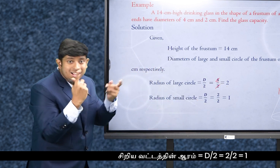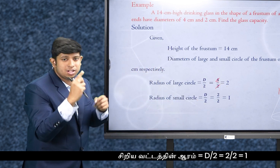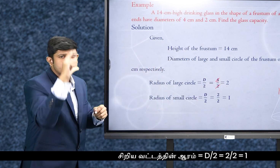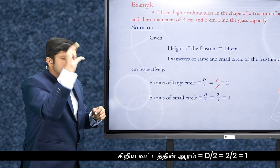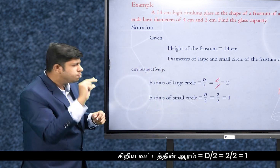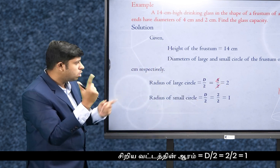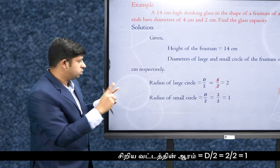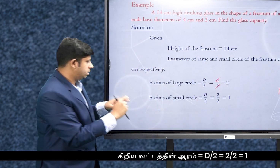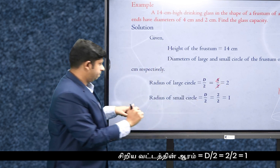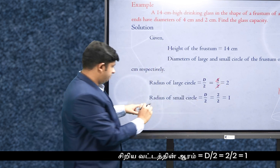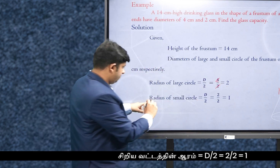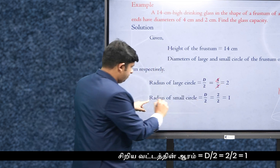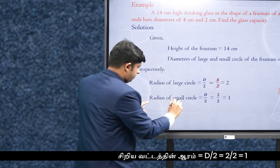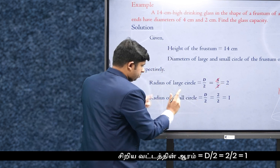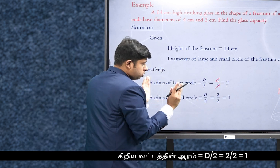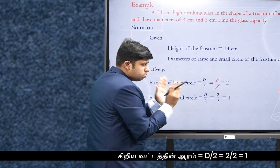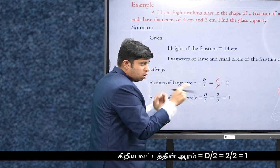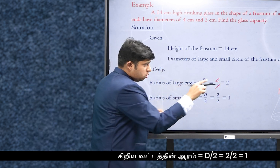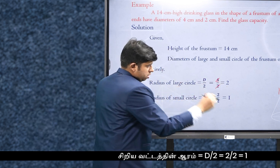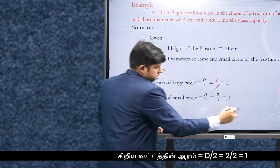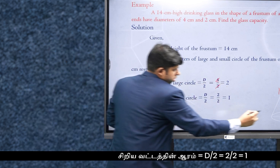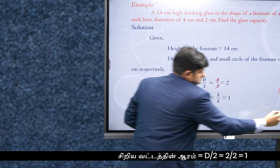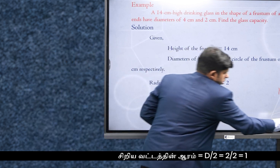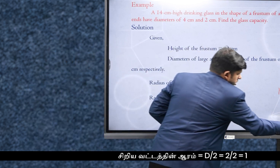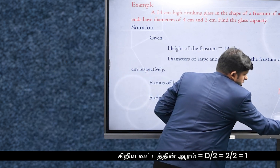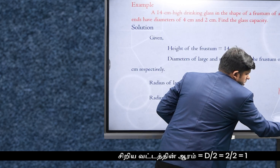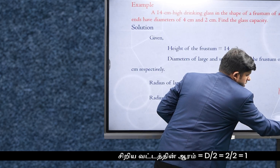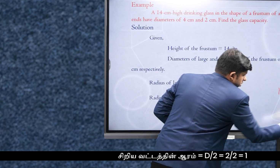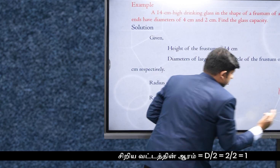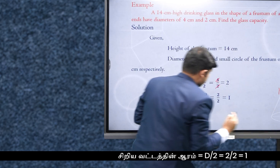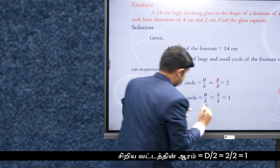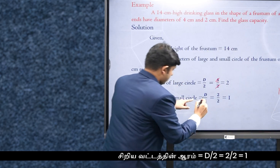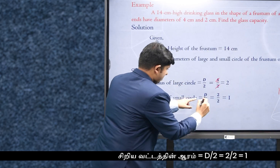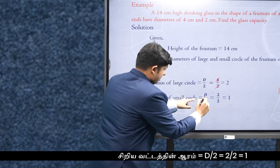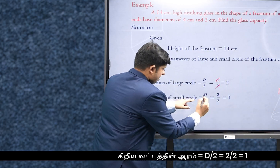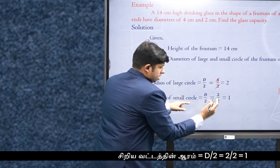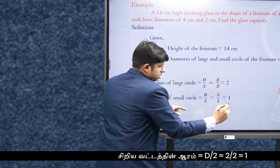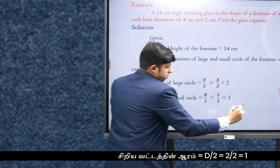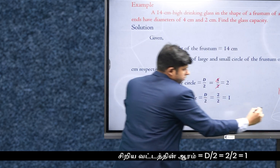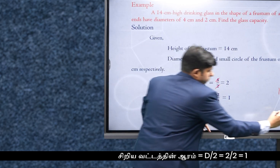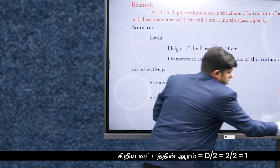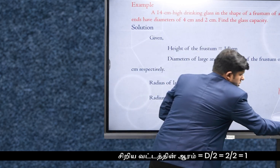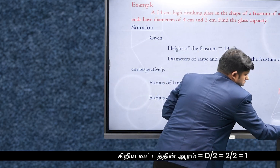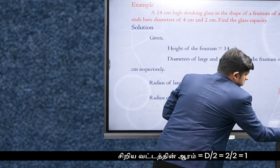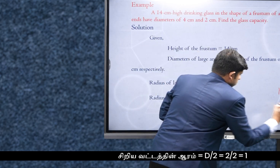சிறிய வட்டத்தின் ஆரம் ஈடு d கீழ் 2 ஈடு 2 கீழ் 2 ஈடு 1.